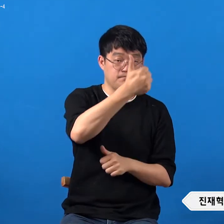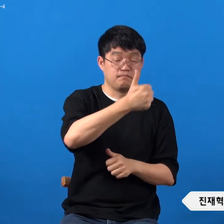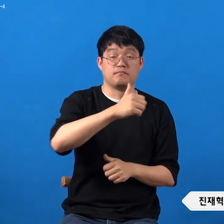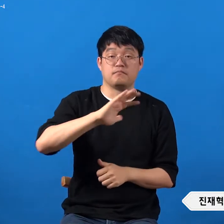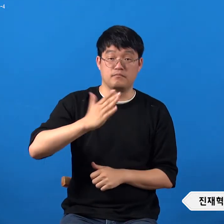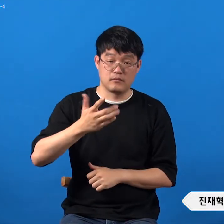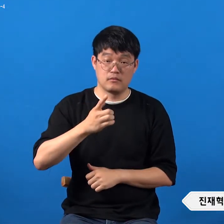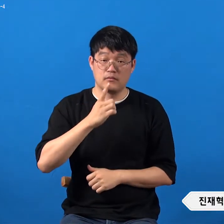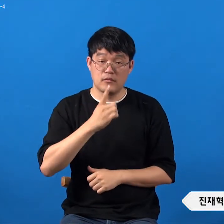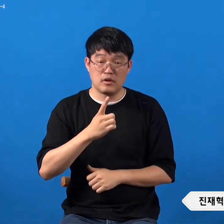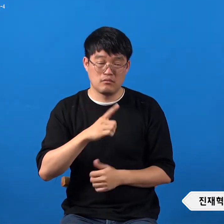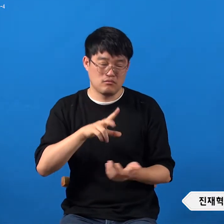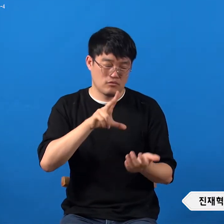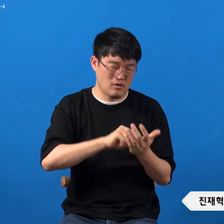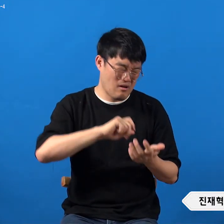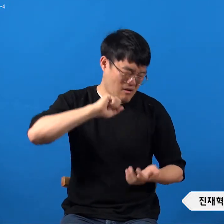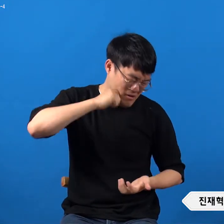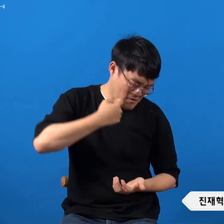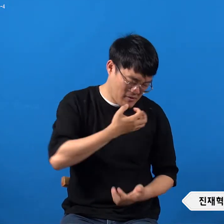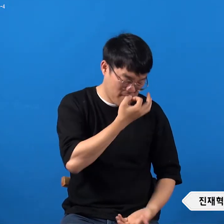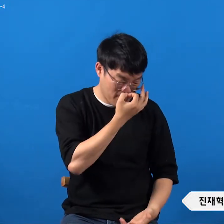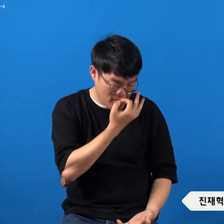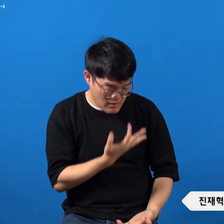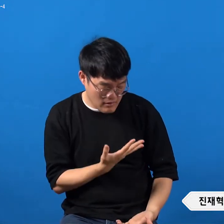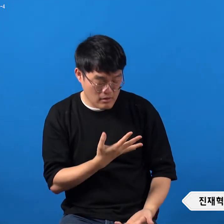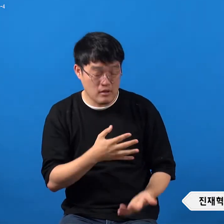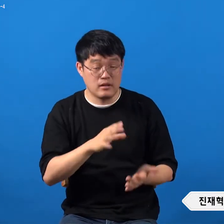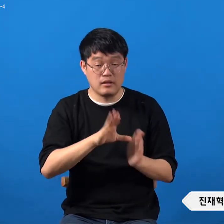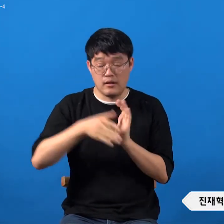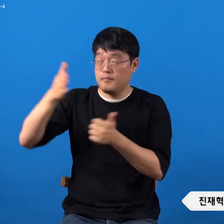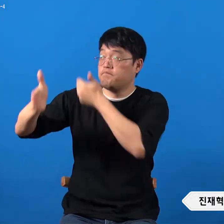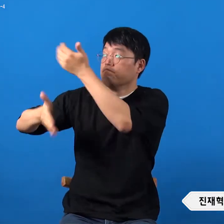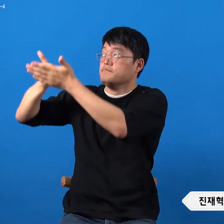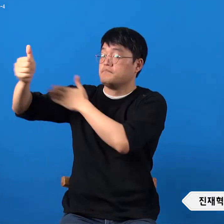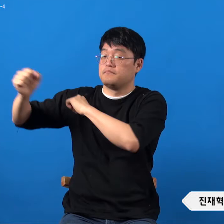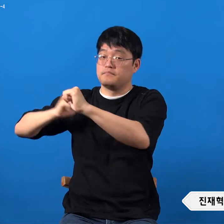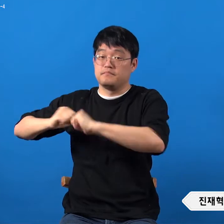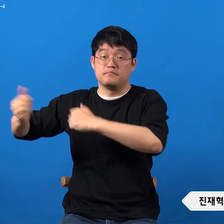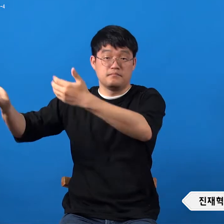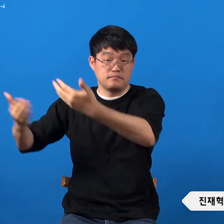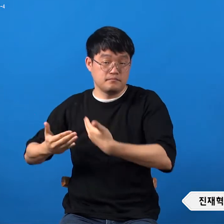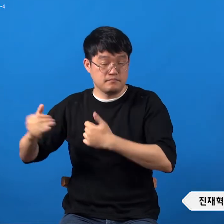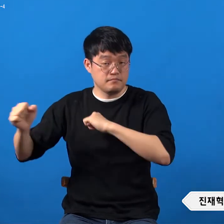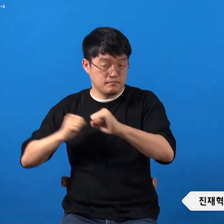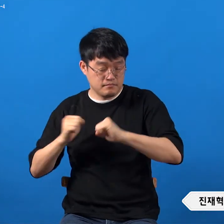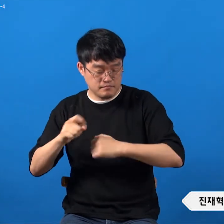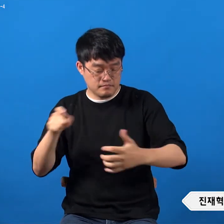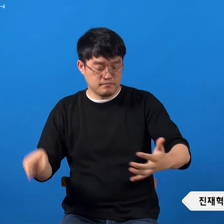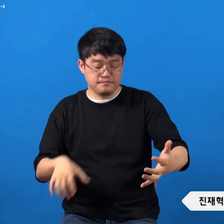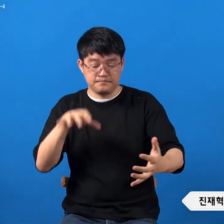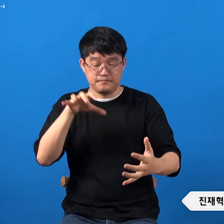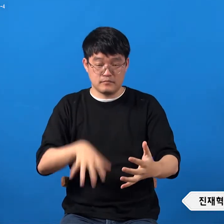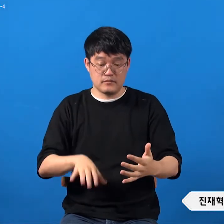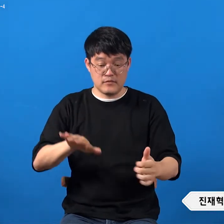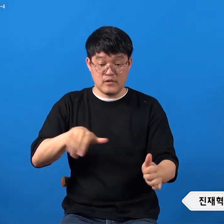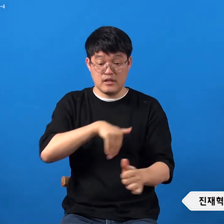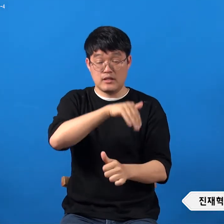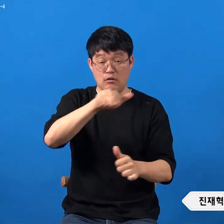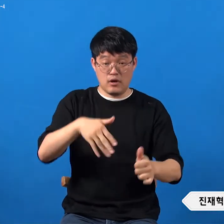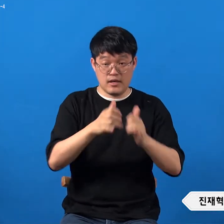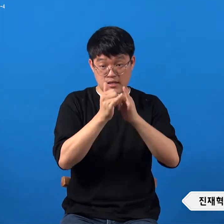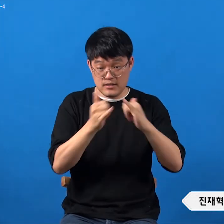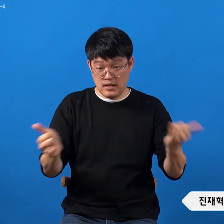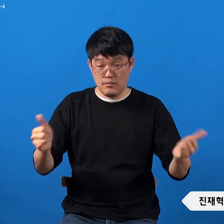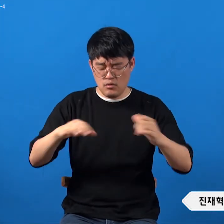클수록, 어려울수록, 힘들수록 전능하신 하나님 역사하십니다. 그 역사하심 가운데 상황이,